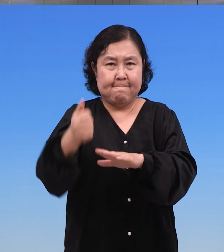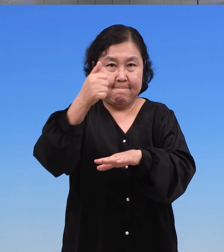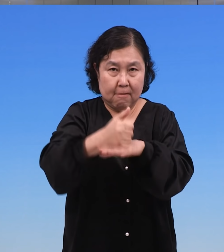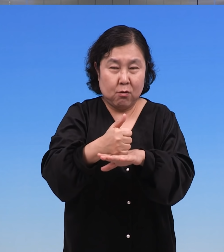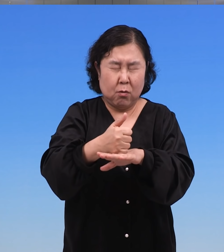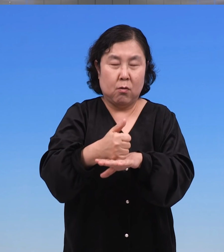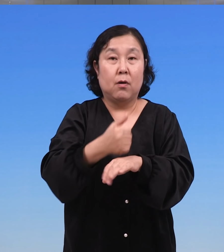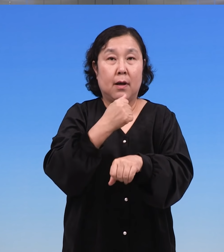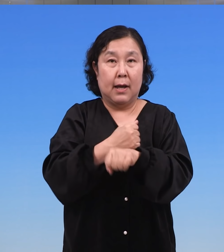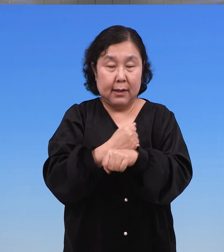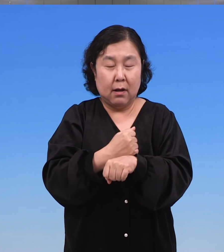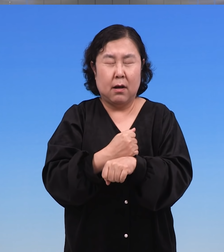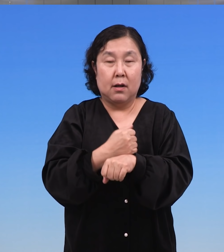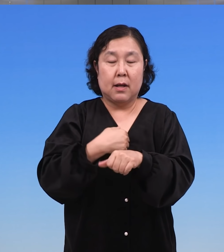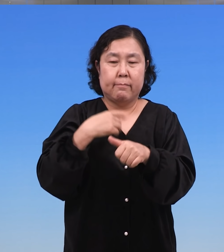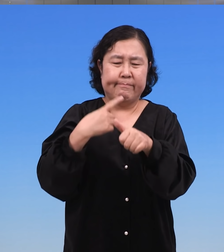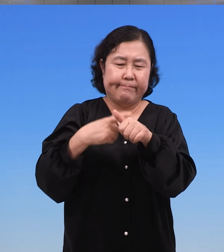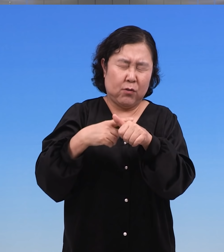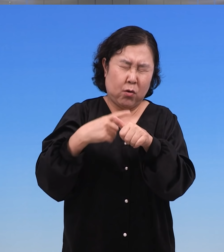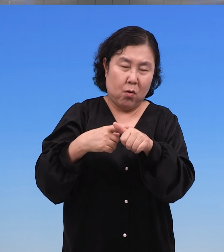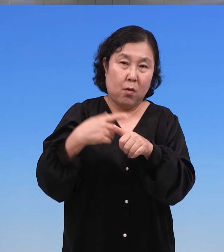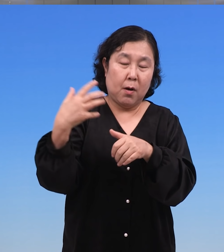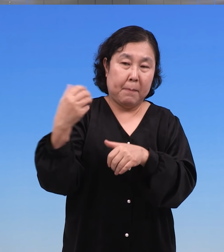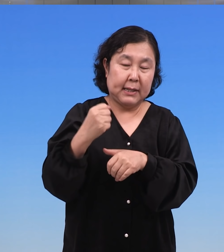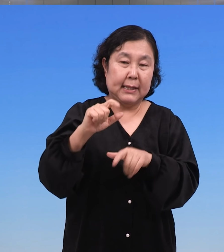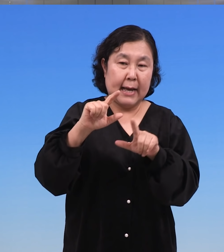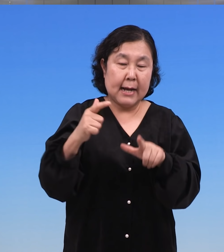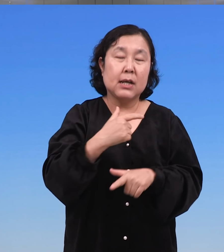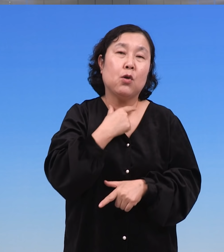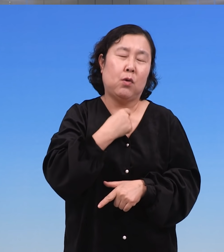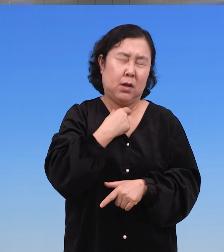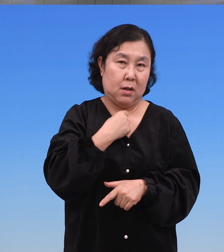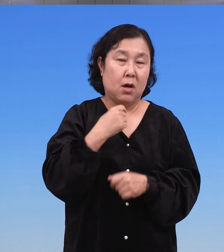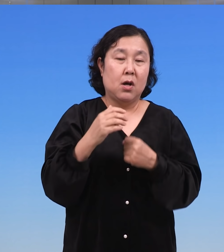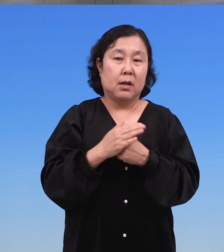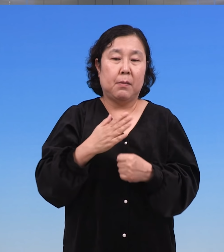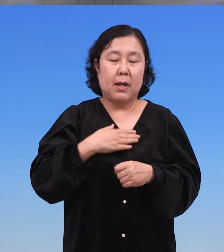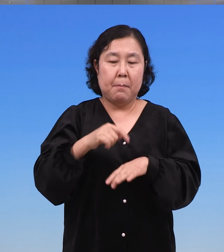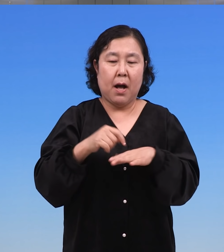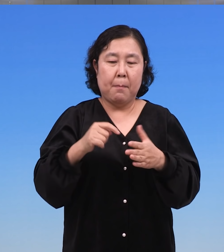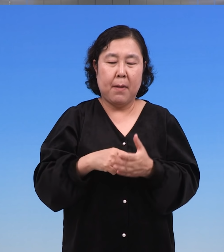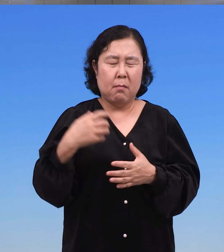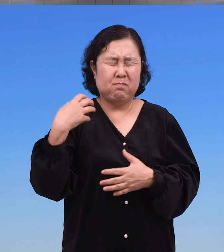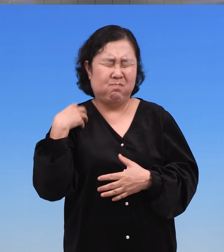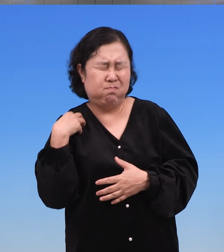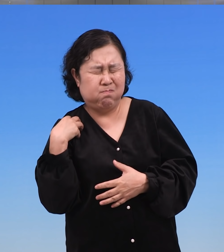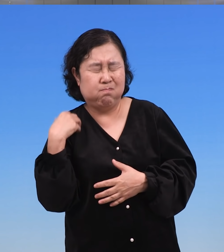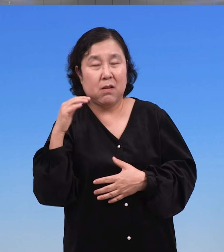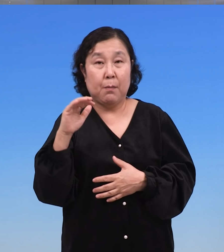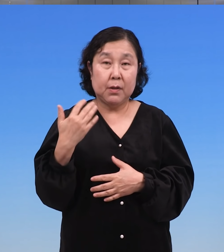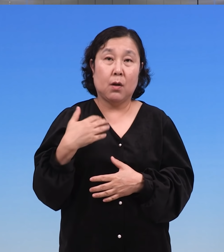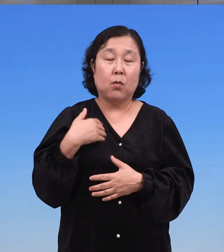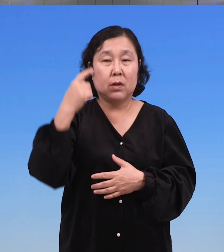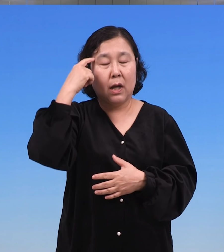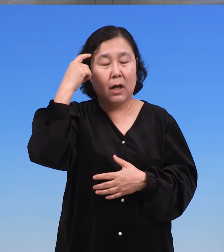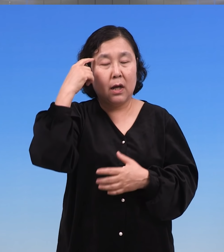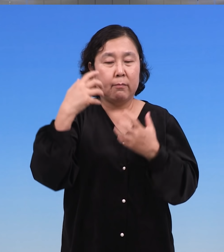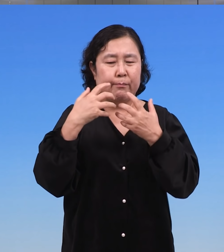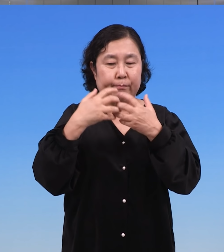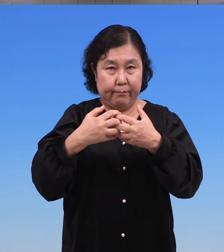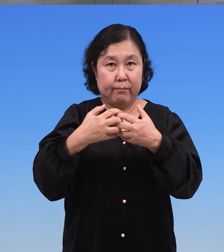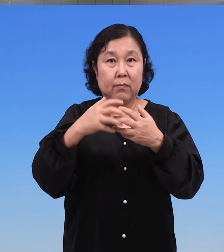이루어내가지고 성공했다는 그래서 비난받는 그런 자리에 빠지지 않기를 원하니까 너무너무 경직이 되니까 아무 생각이